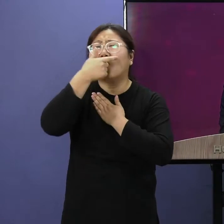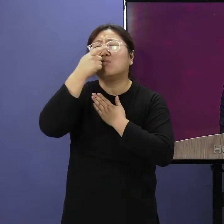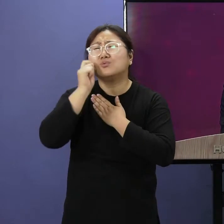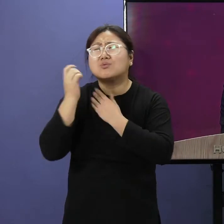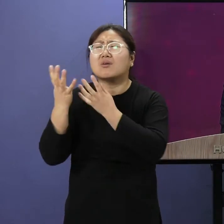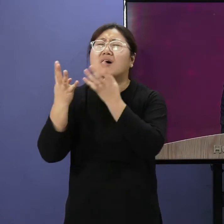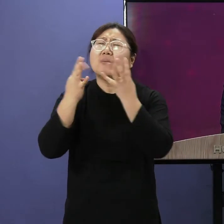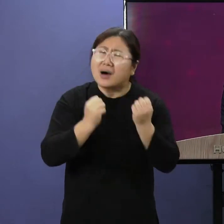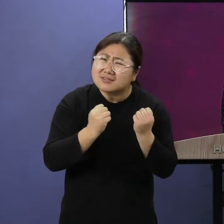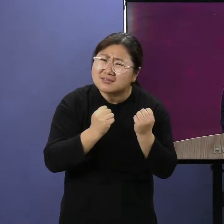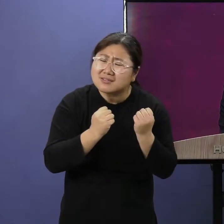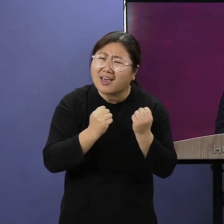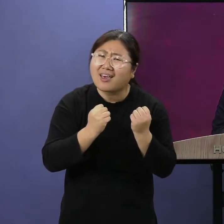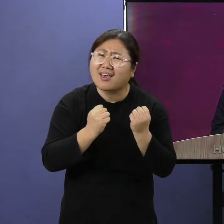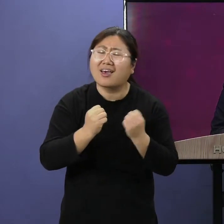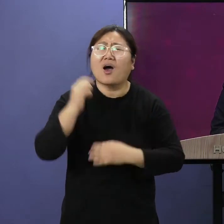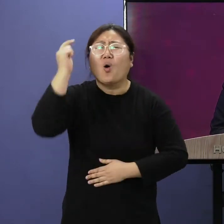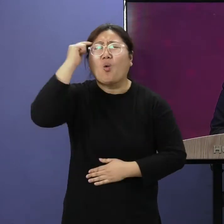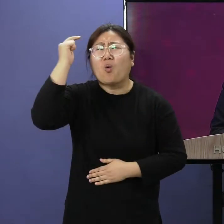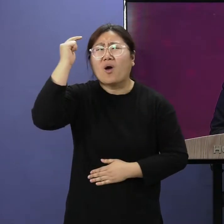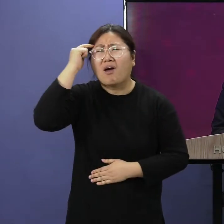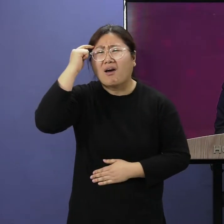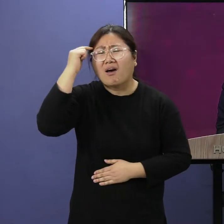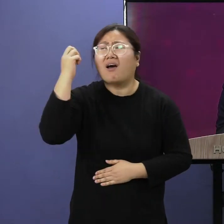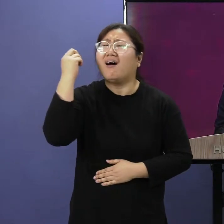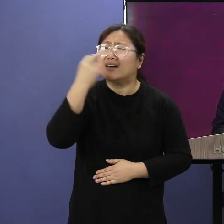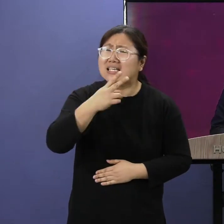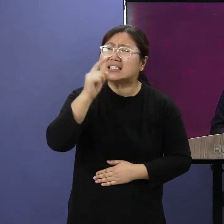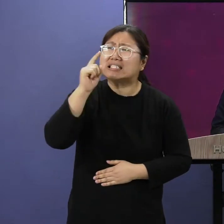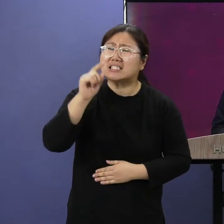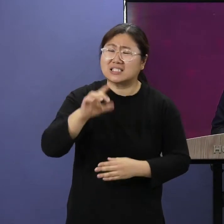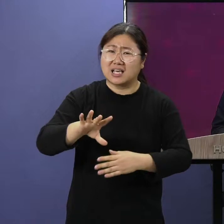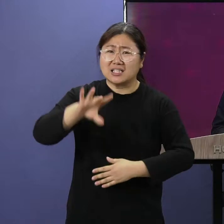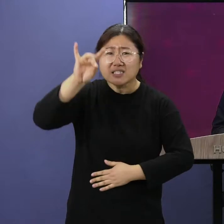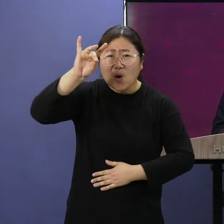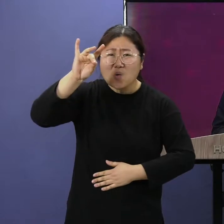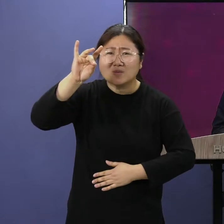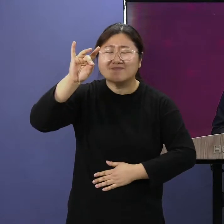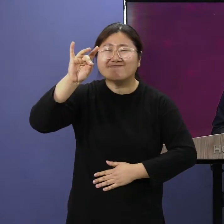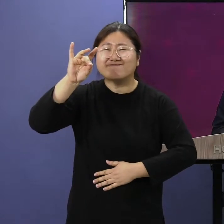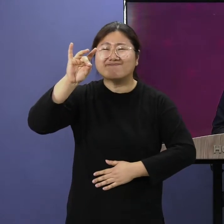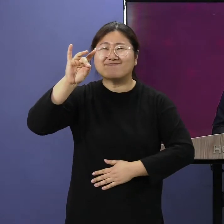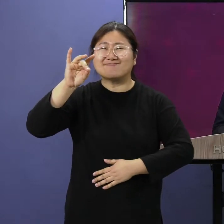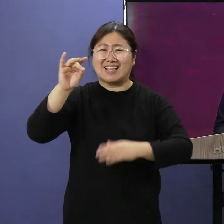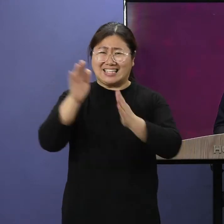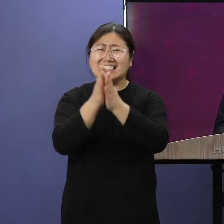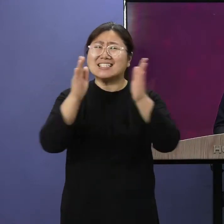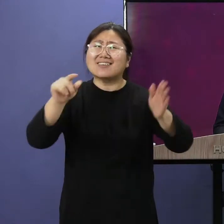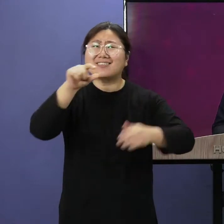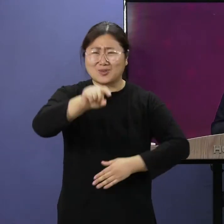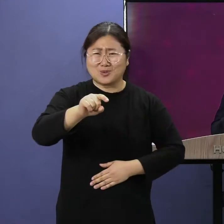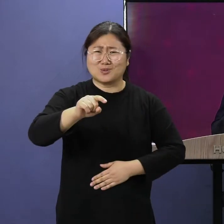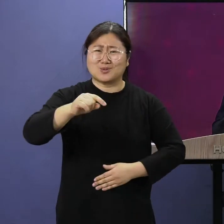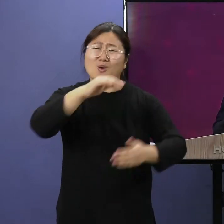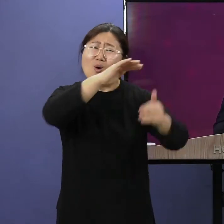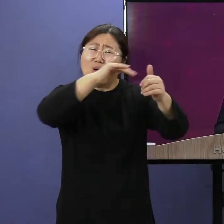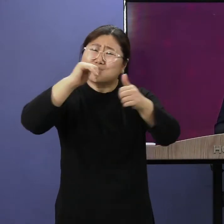처음 사역을 시작한 그곳으로 저를 불러주십니까? 하나님 감사합니다. 저